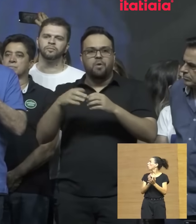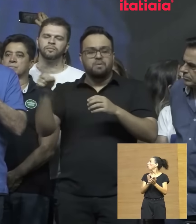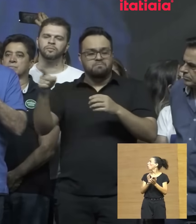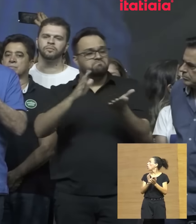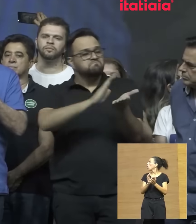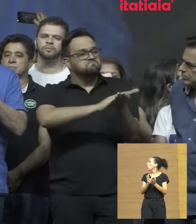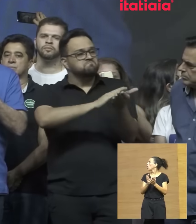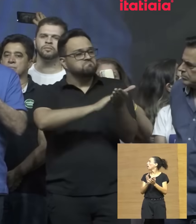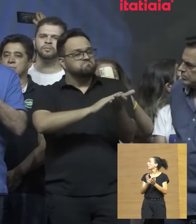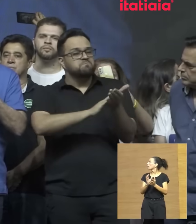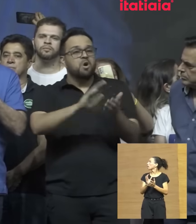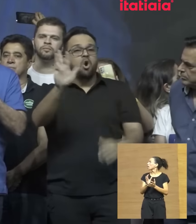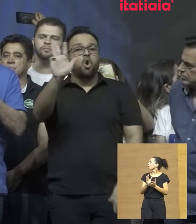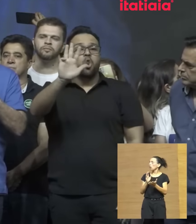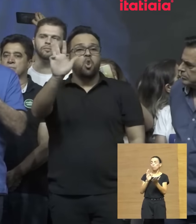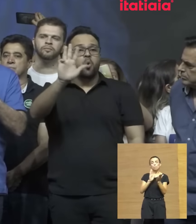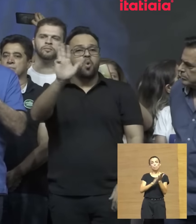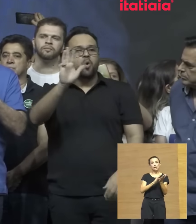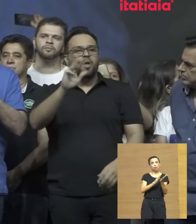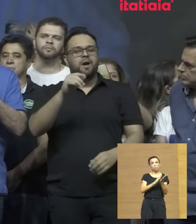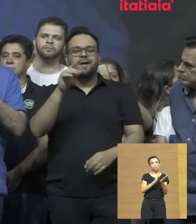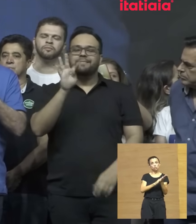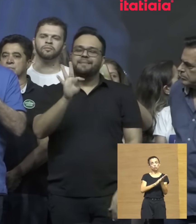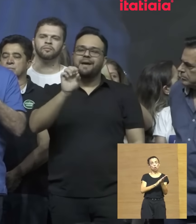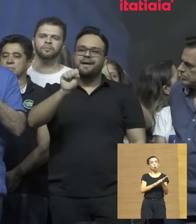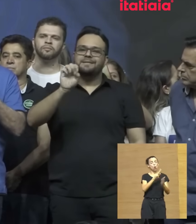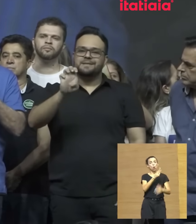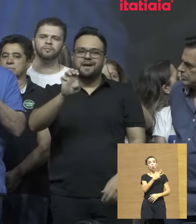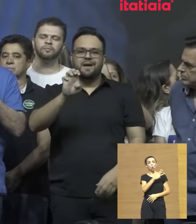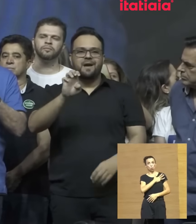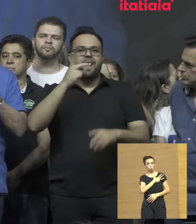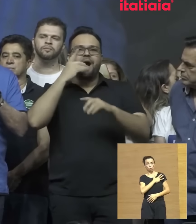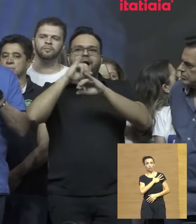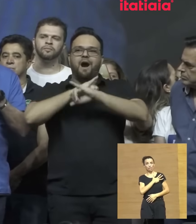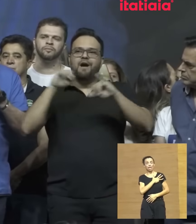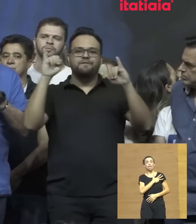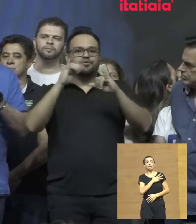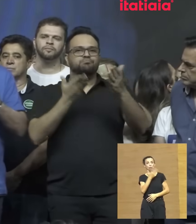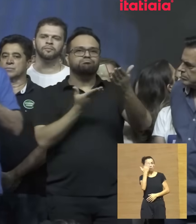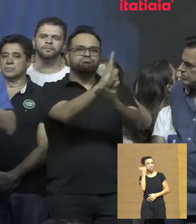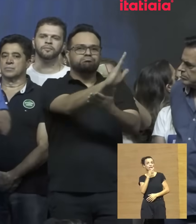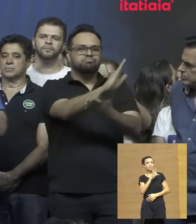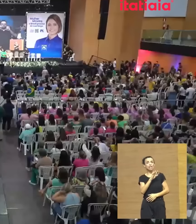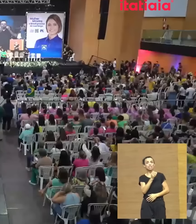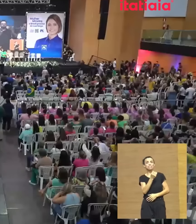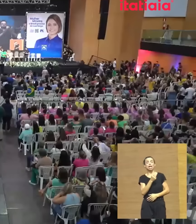Lula da Silva quando o TSE anunciou o vencedor das eleições de 22.